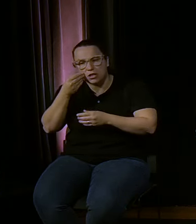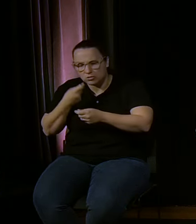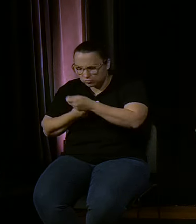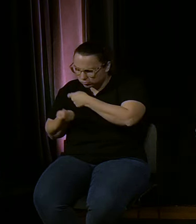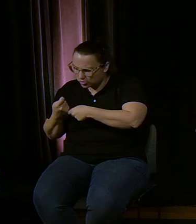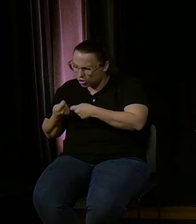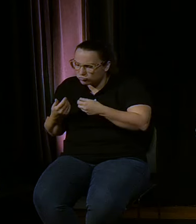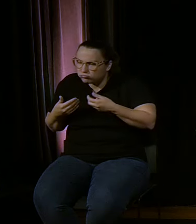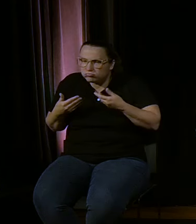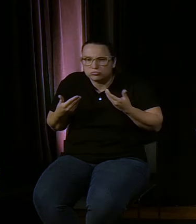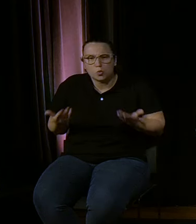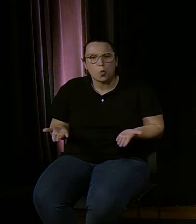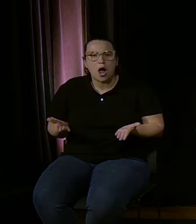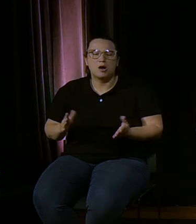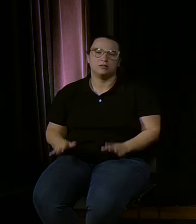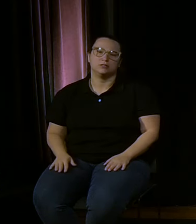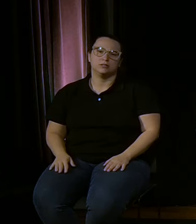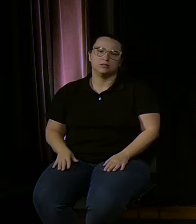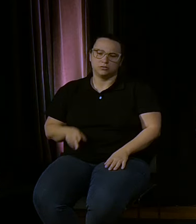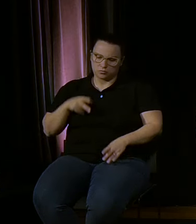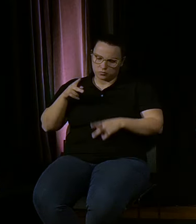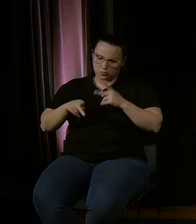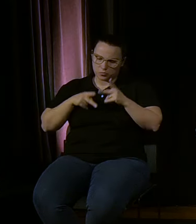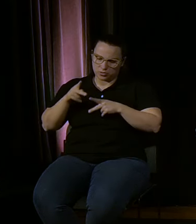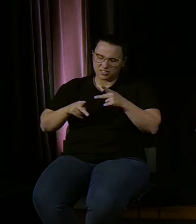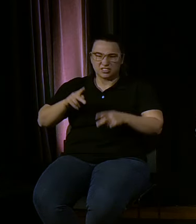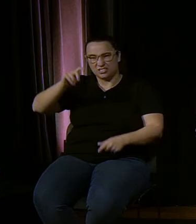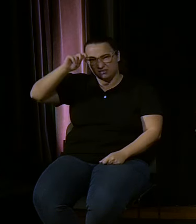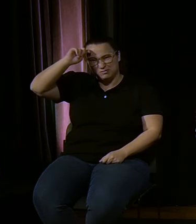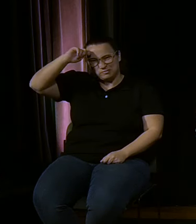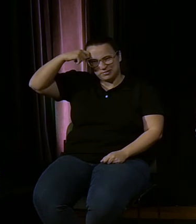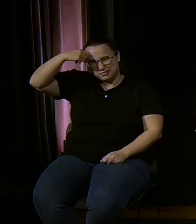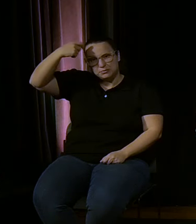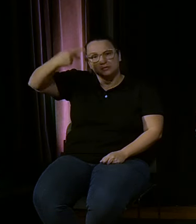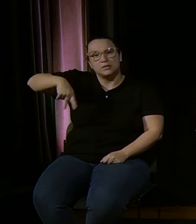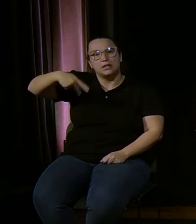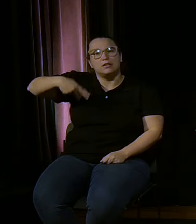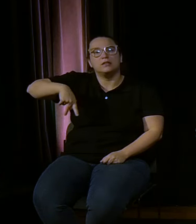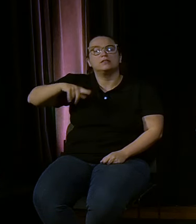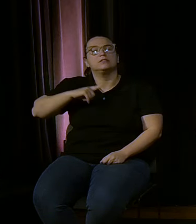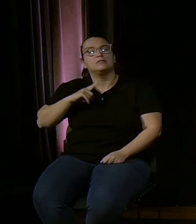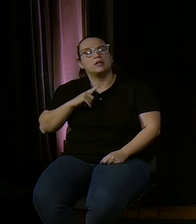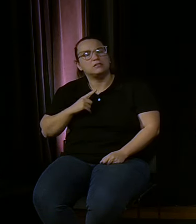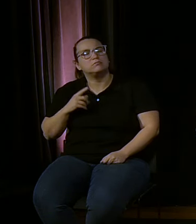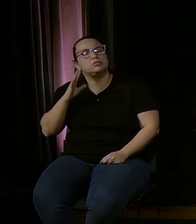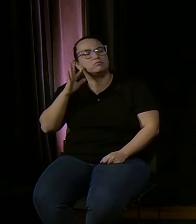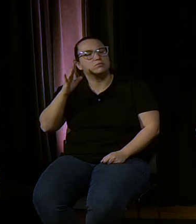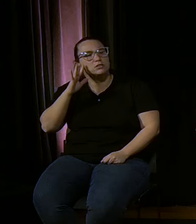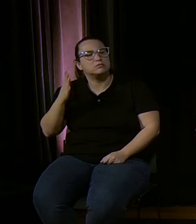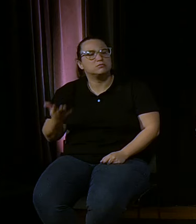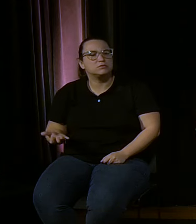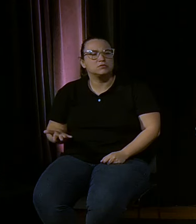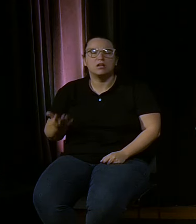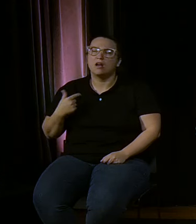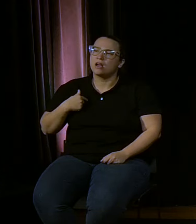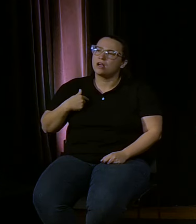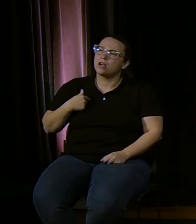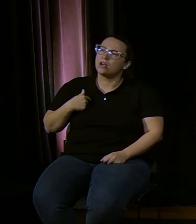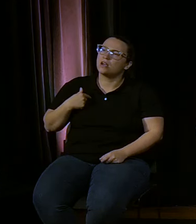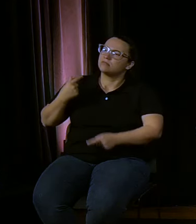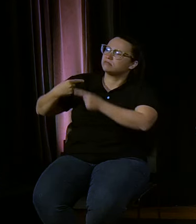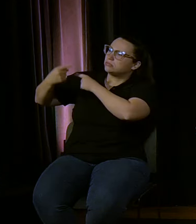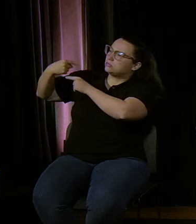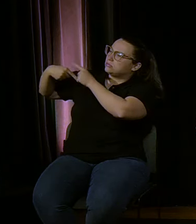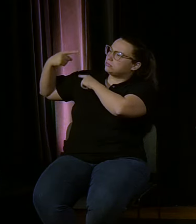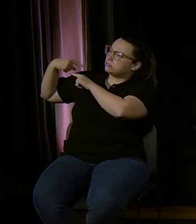essa que a população negra no Brasil tem. E é muito curioso, fiquei pensando... Espera aí, vou voltar, na verdade, porque eu